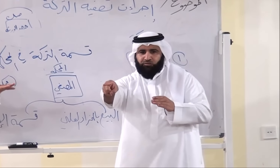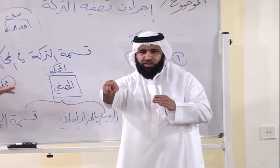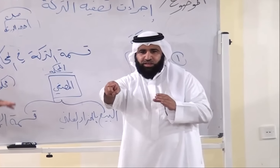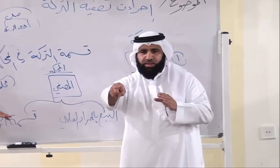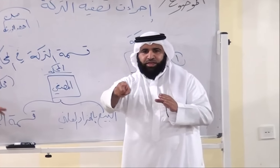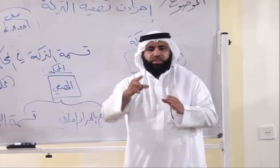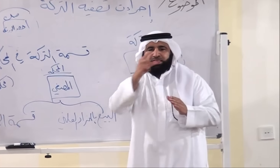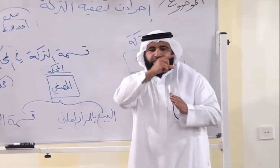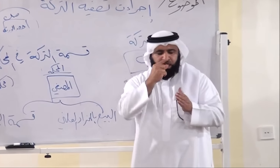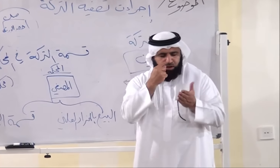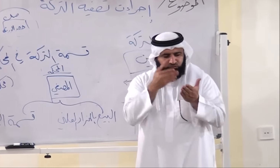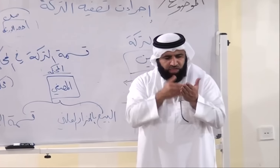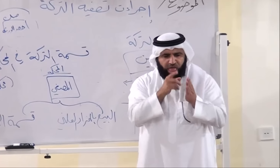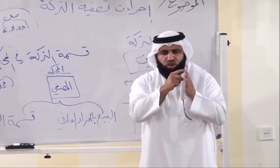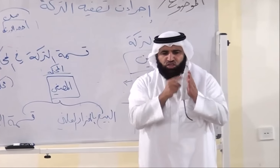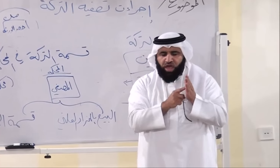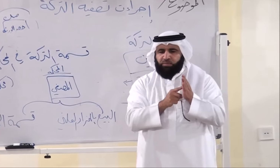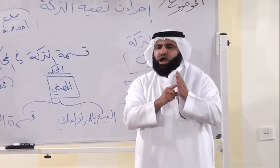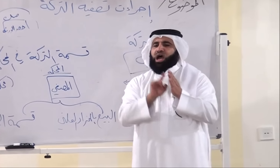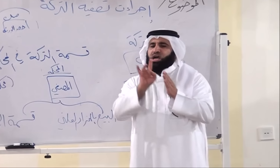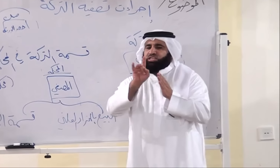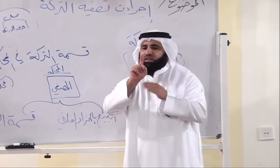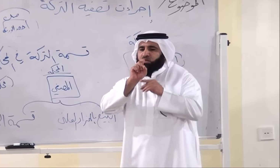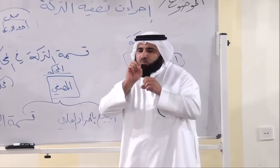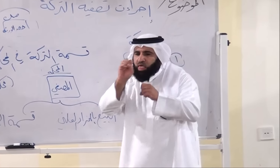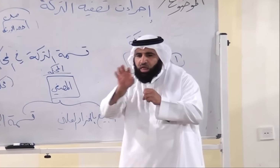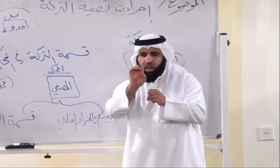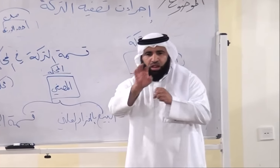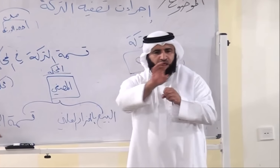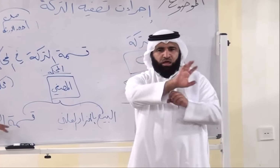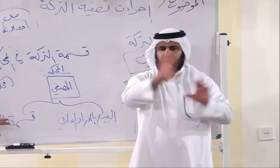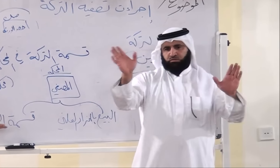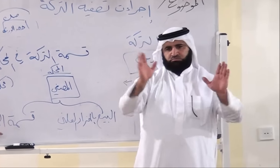تكون الاموال متماثلة تكون محددة